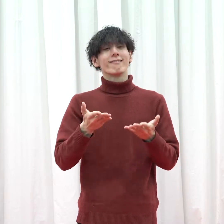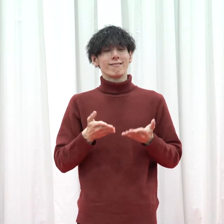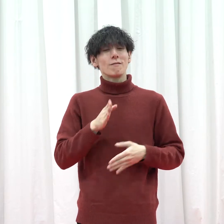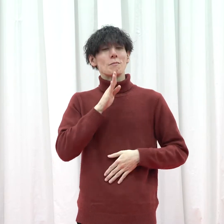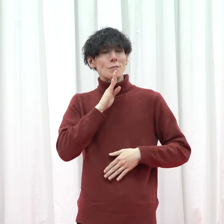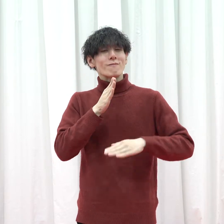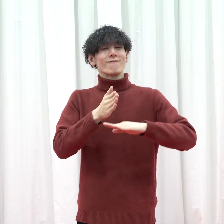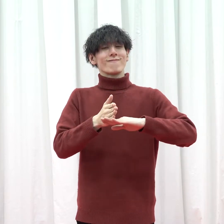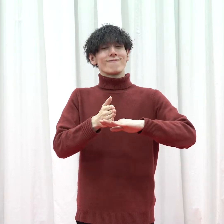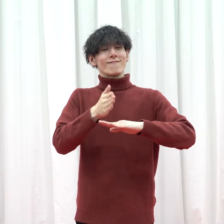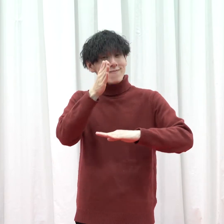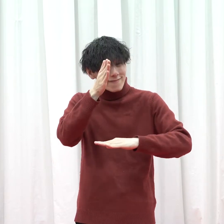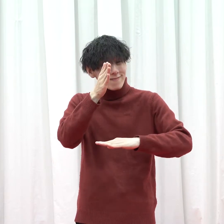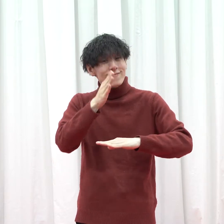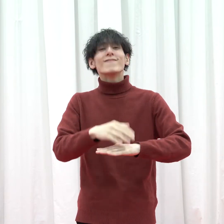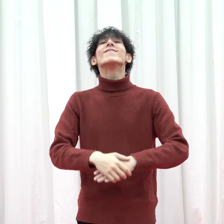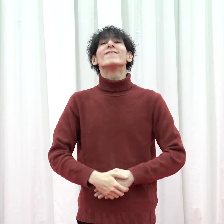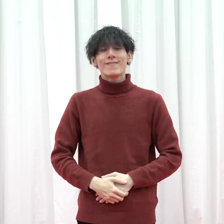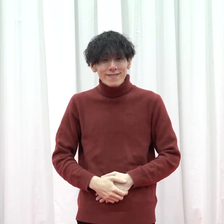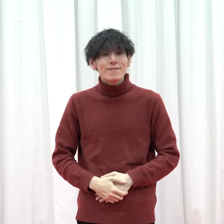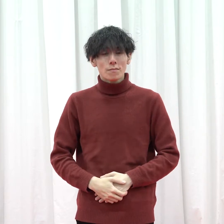ご覧いただき本当にありがとうございます、